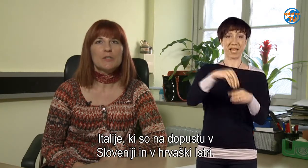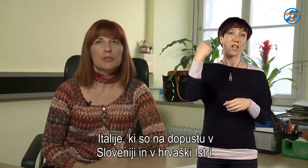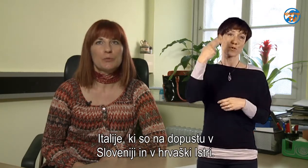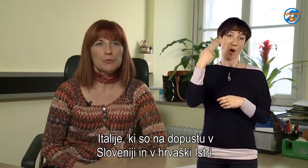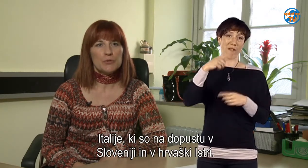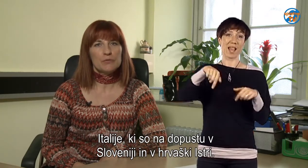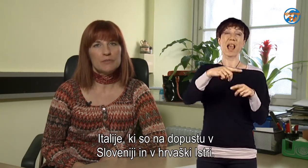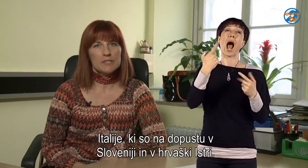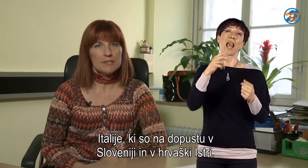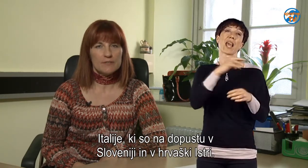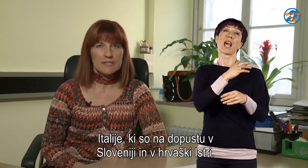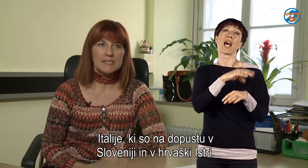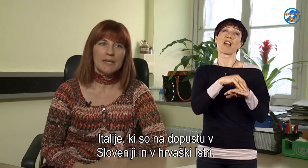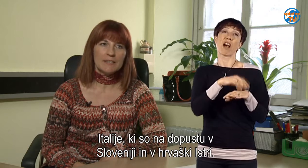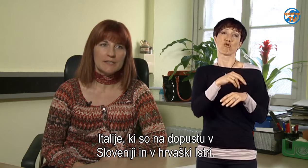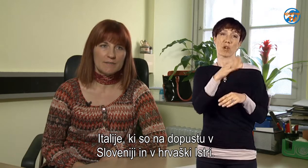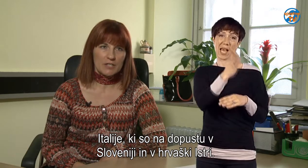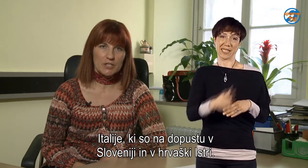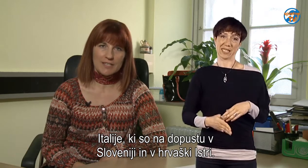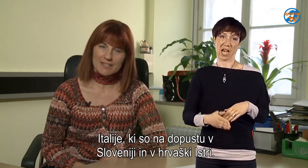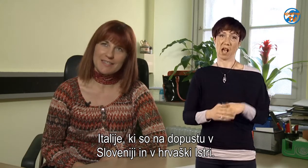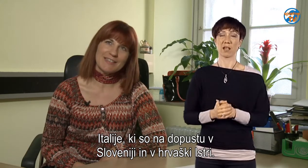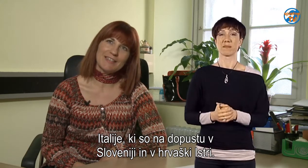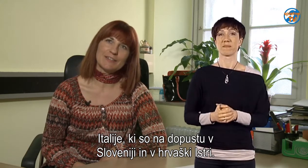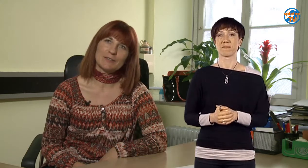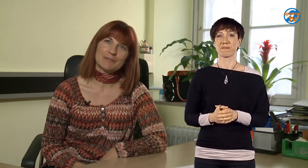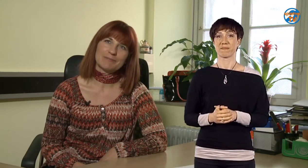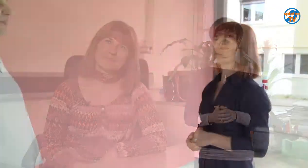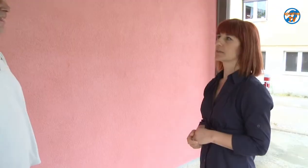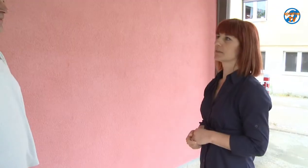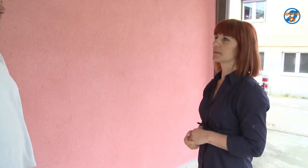na dopustu v slovenski ali hrvaški Istri.